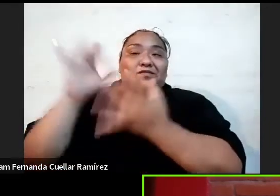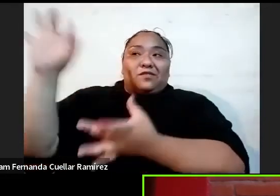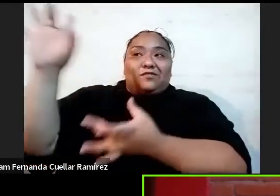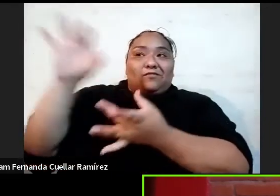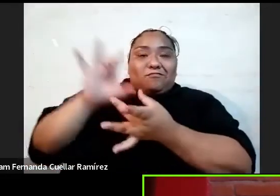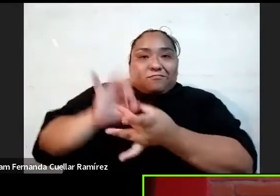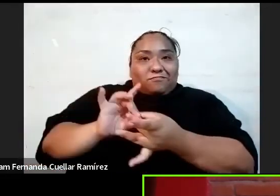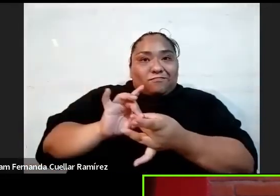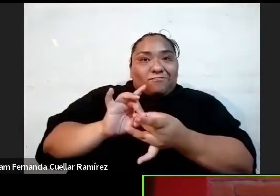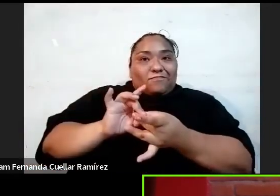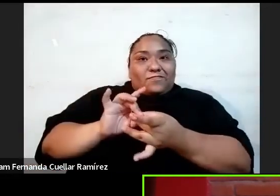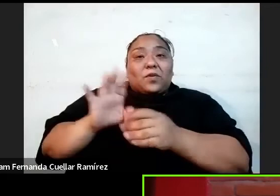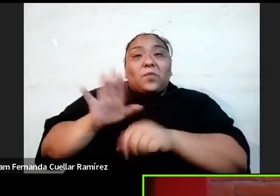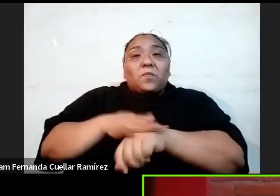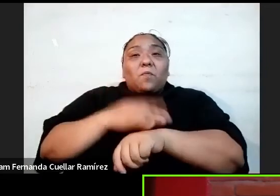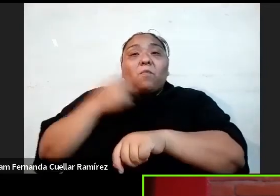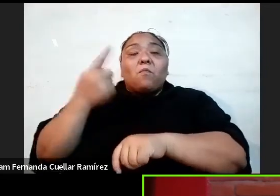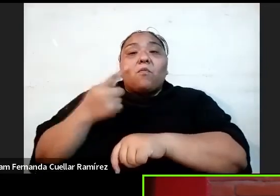porque es muy